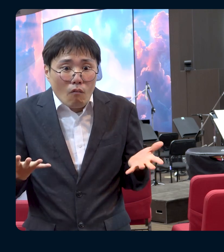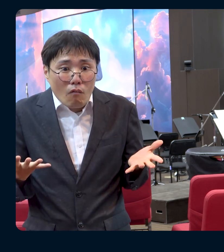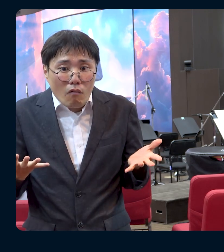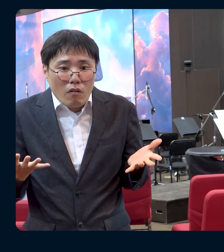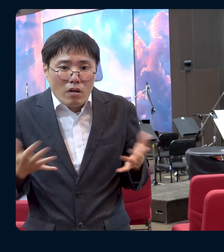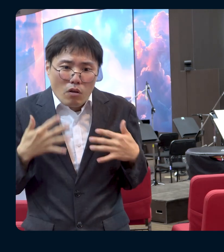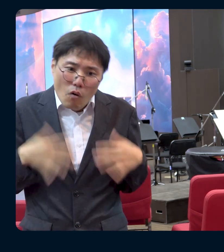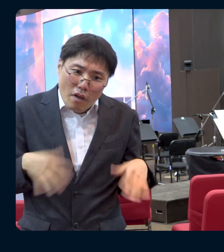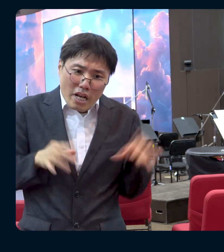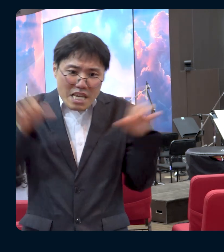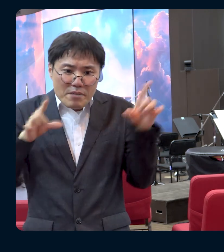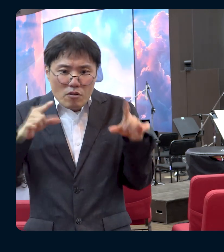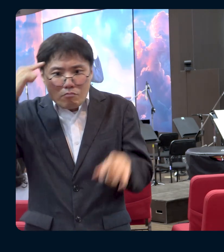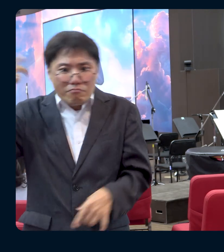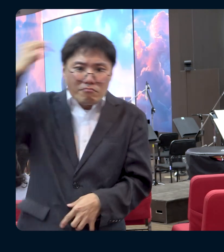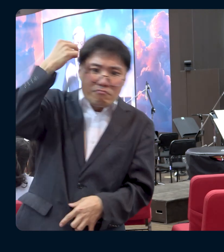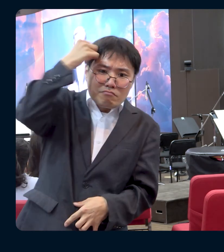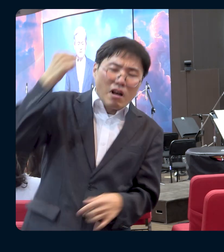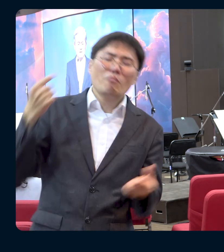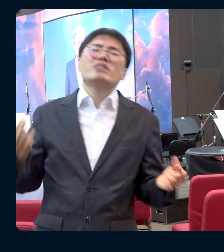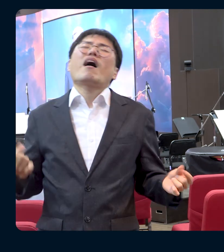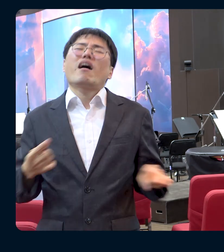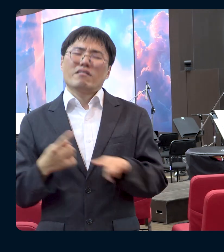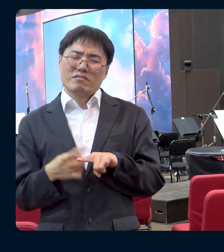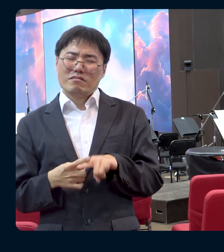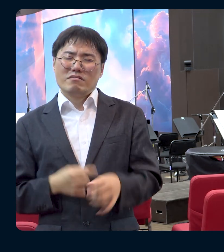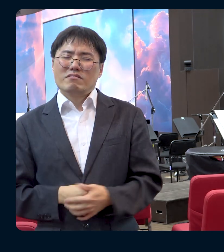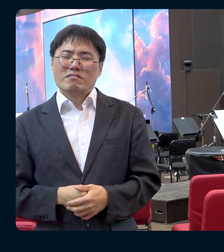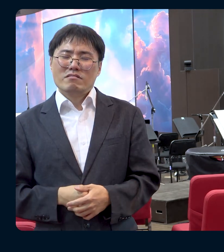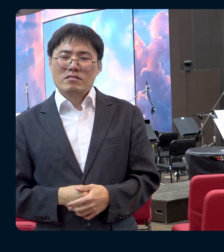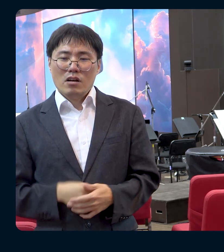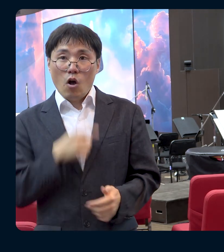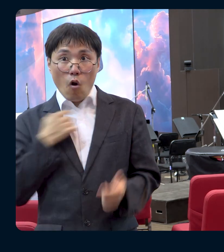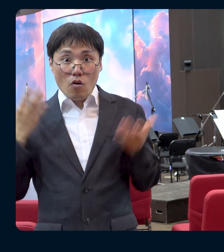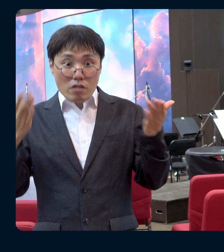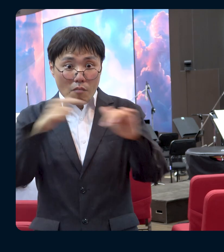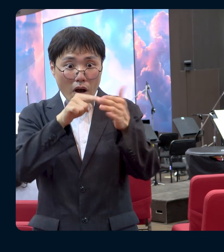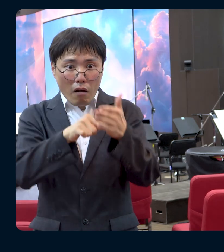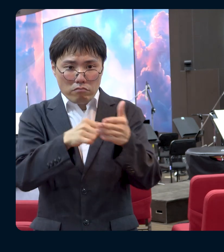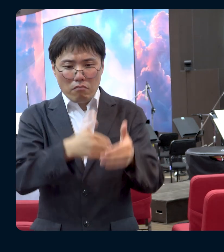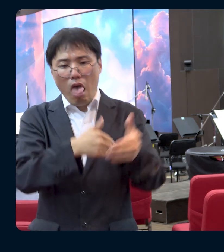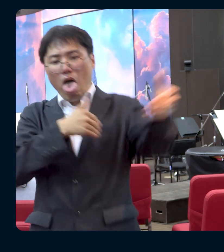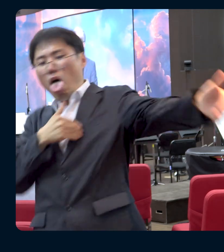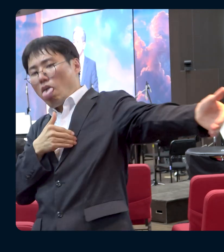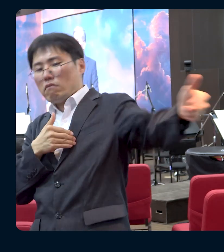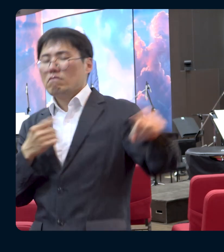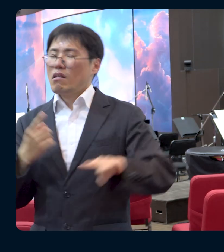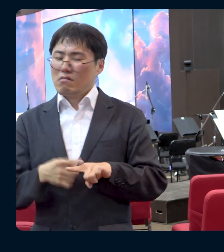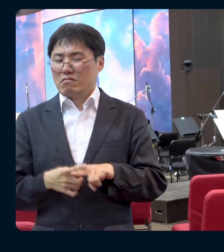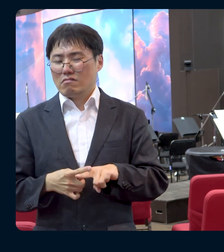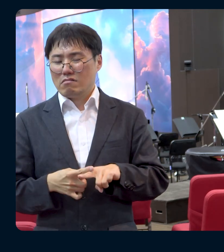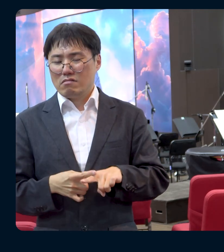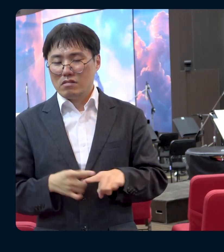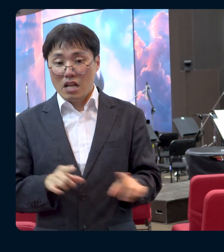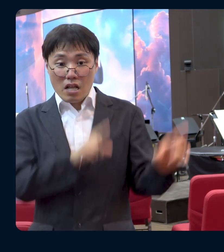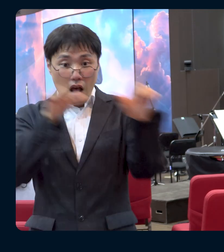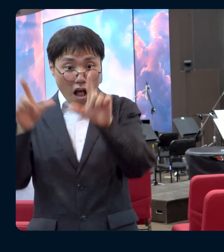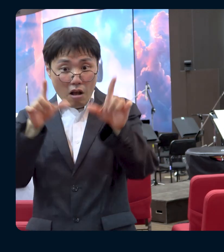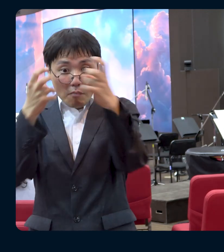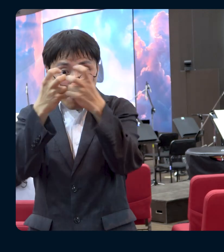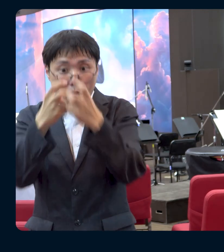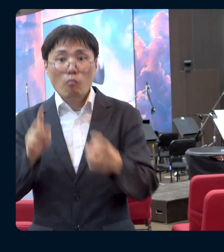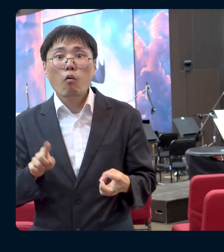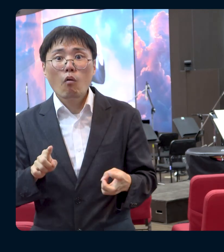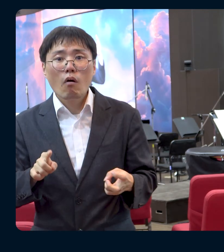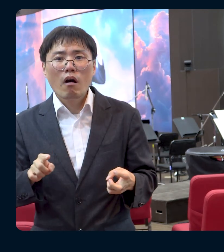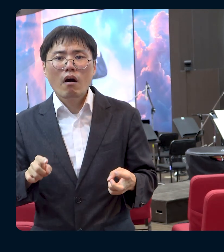스스로에게 그런 연약한 이미지를 자꾸 집어넣고 있는 거예요. 헌신은 나하고 거리가 먼 거예요. 삶을